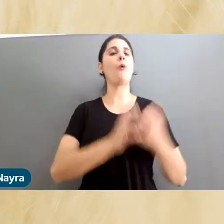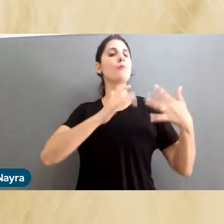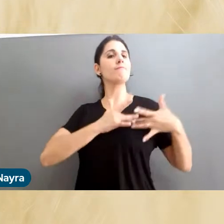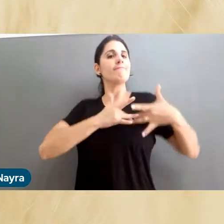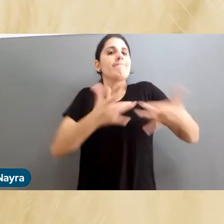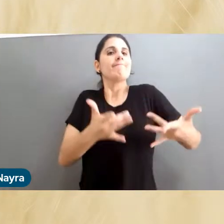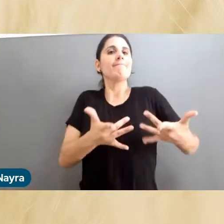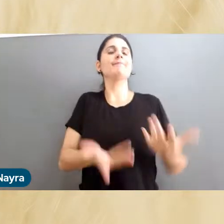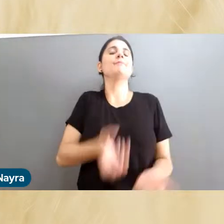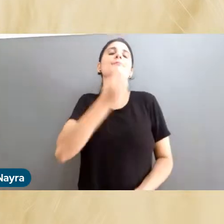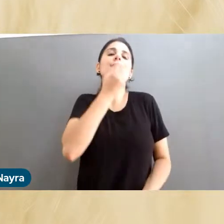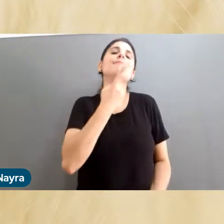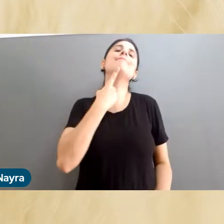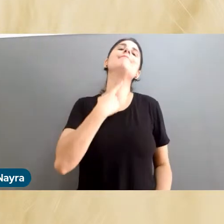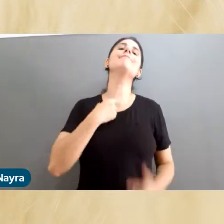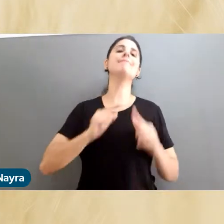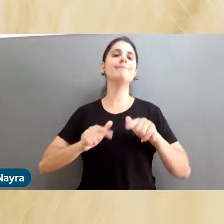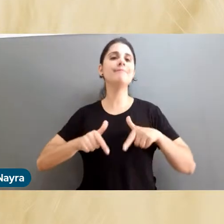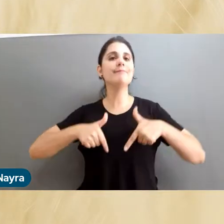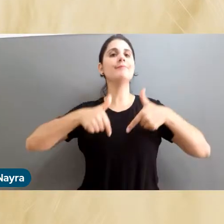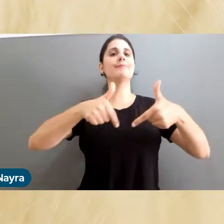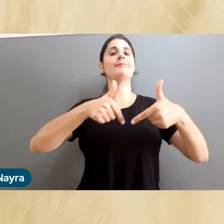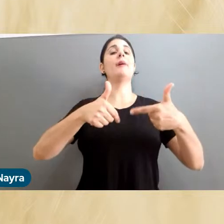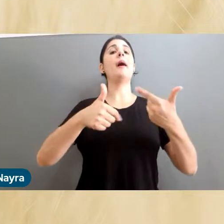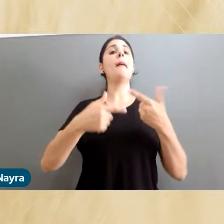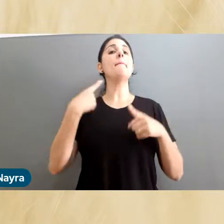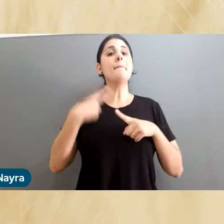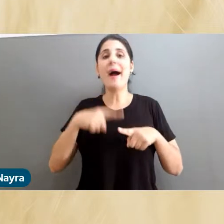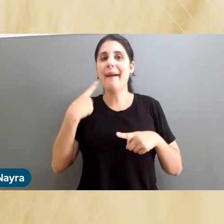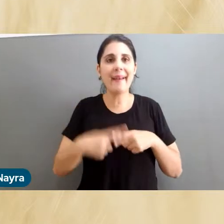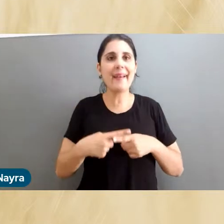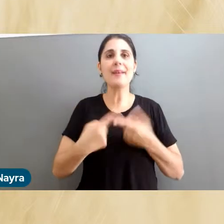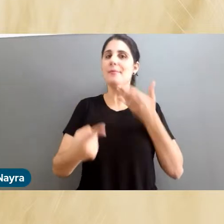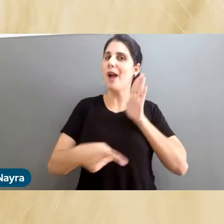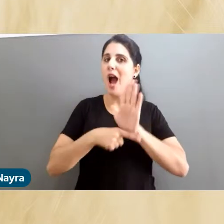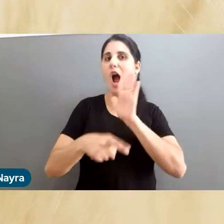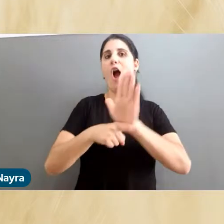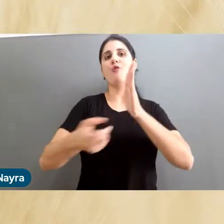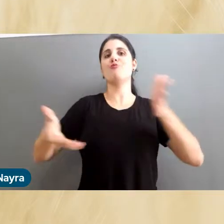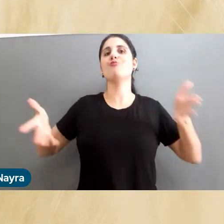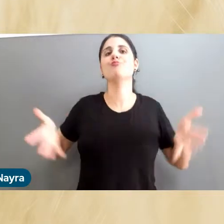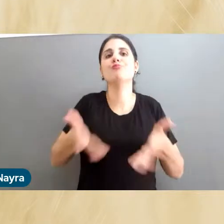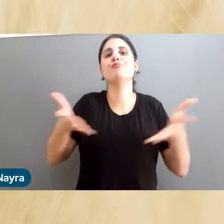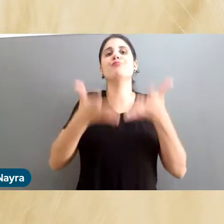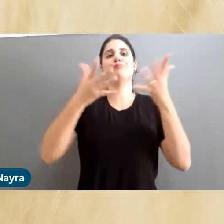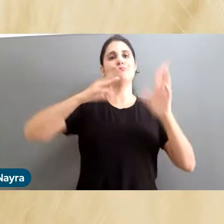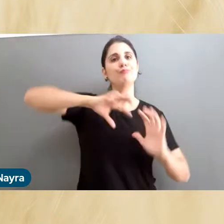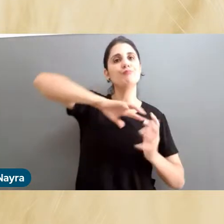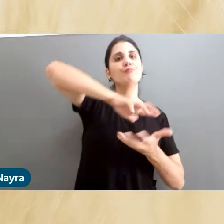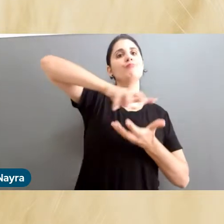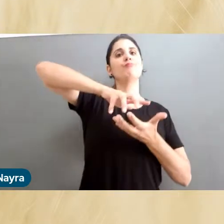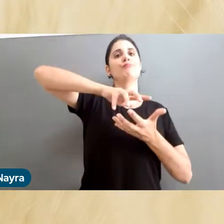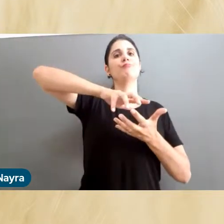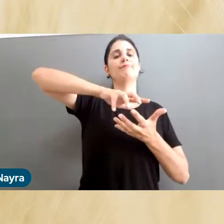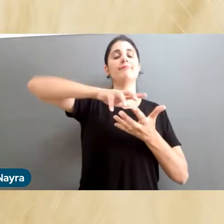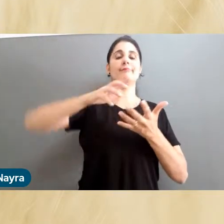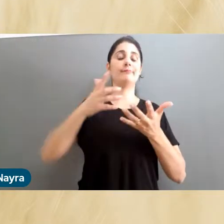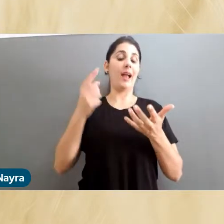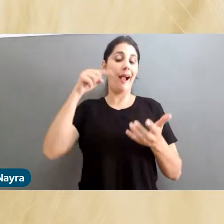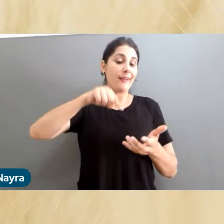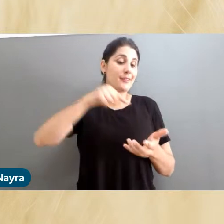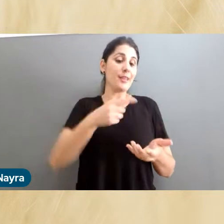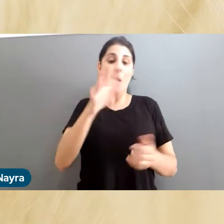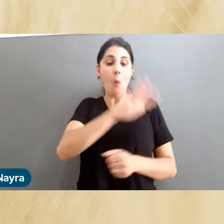boa vontade para que colaboremos com esse momento, a fim de que a Terra, como uma grande escola,